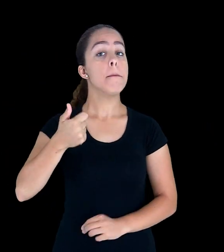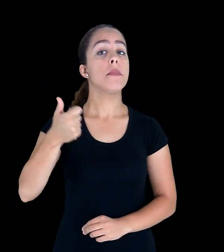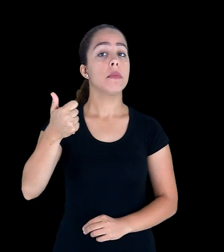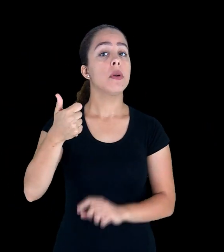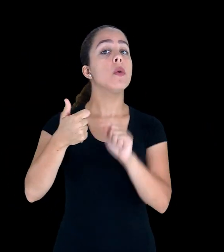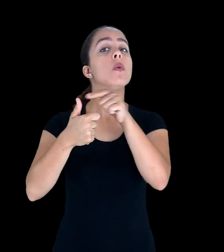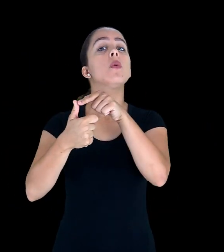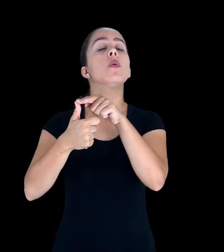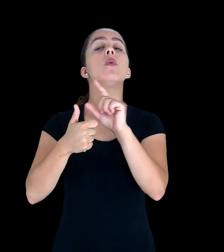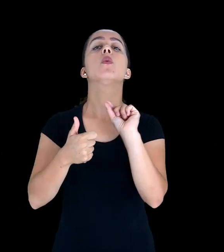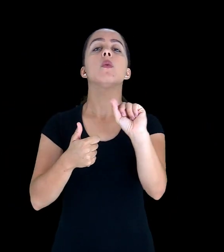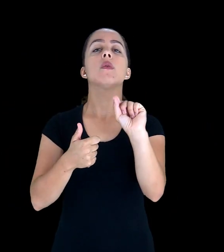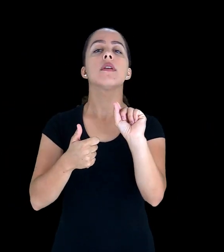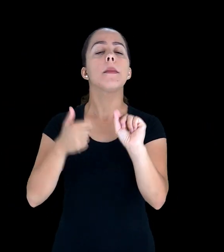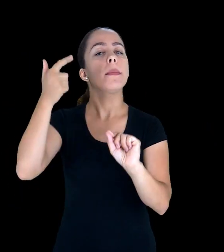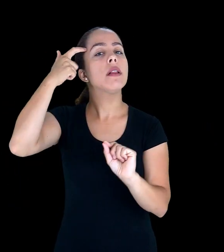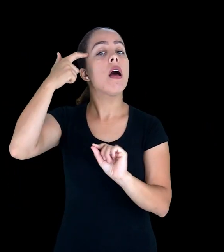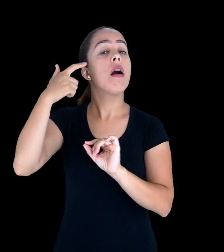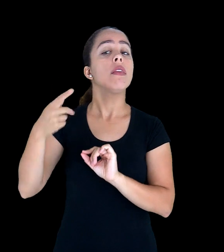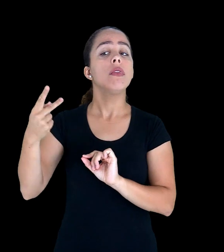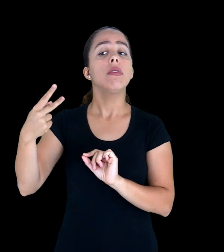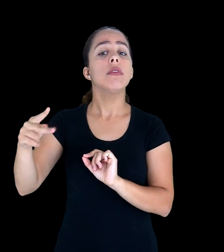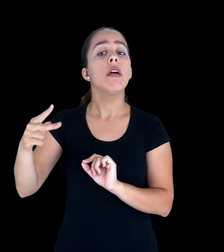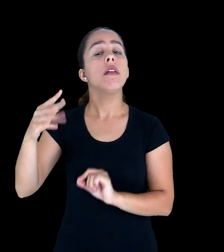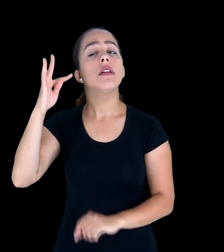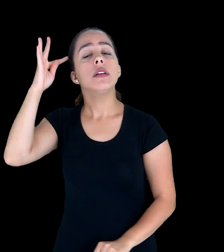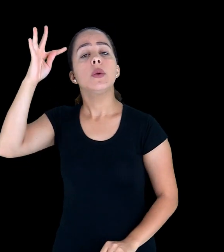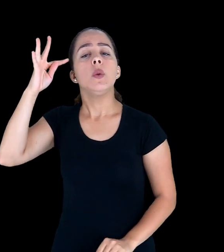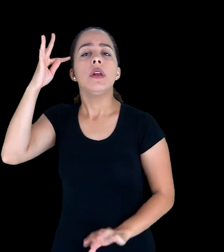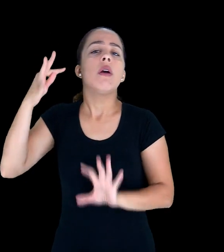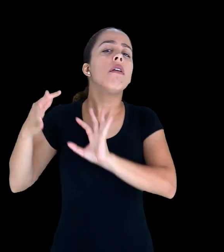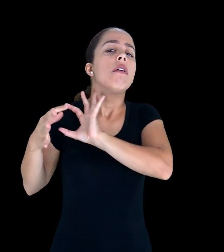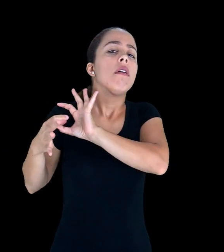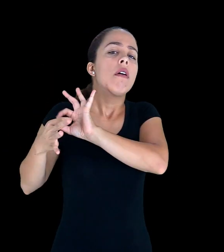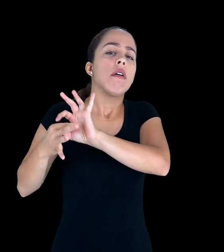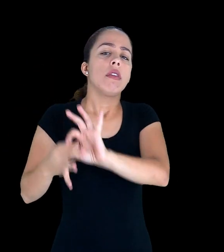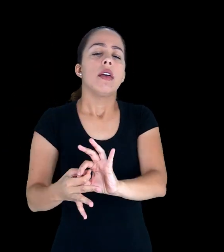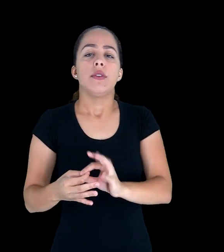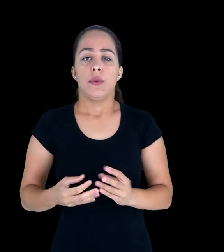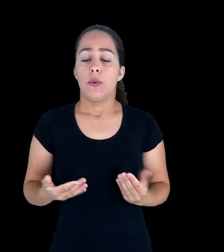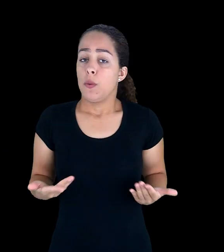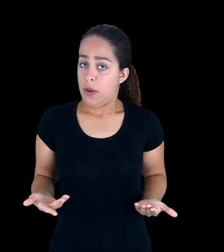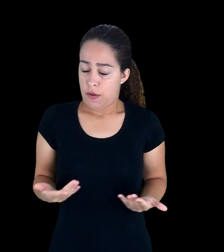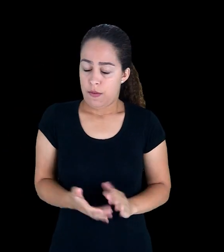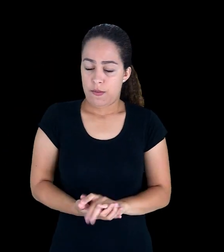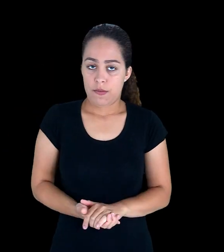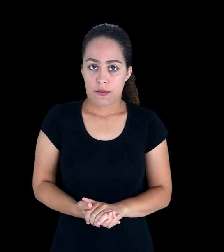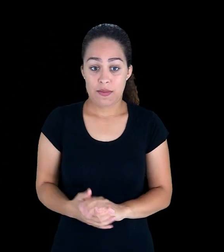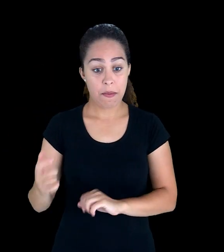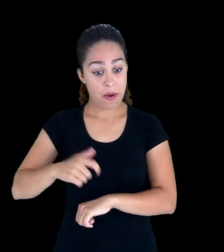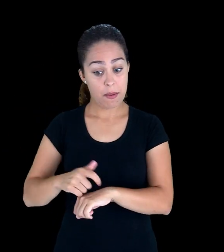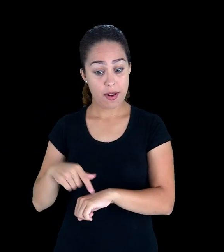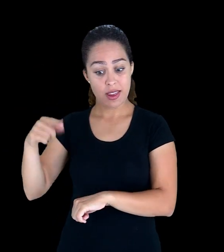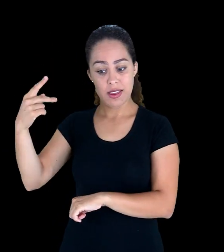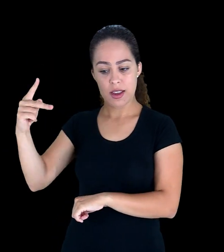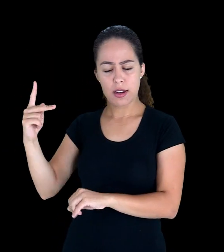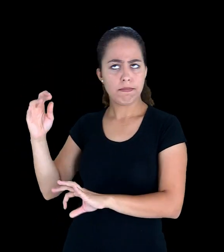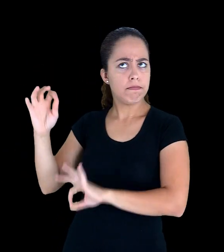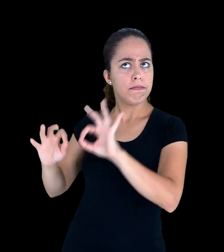considerar o contexto dessas teorias. Ou seja, no momento em que elas foram desenvolvidas, a tecnologia